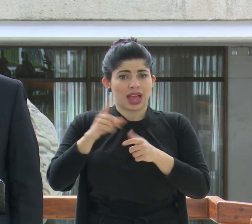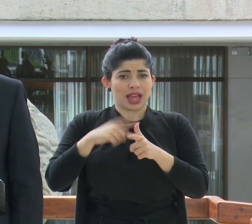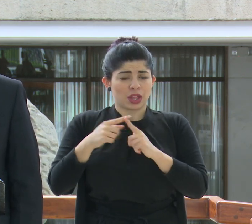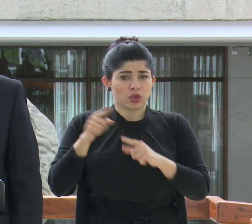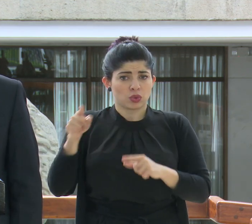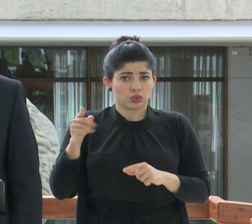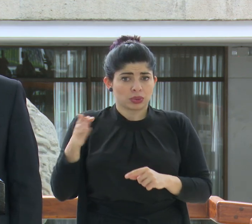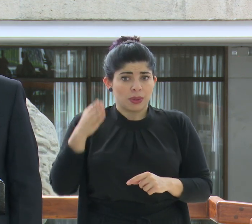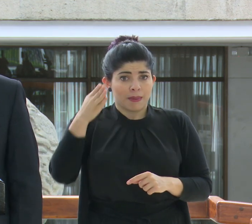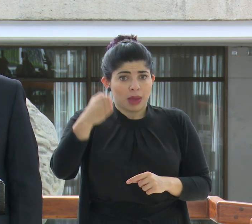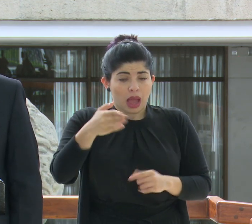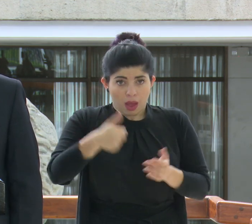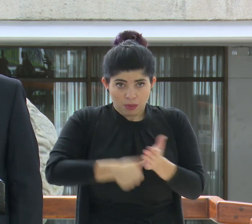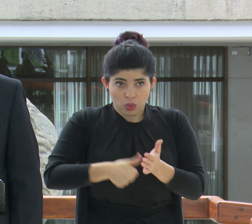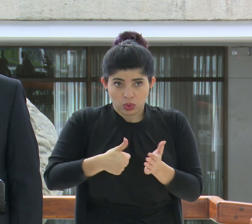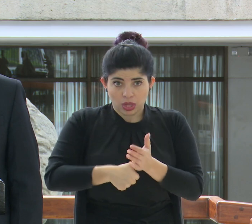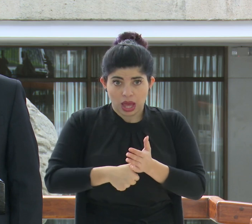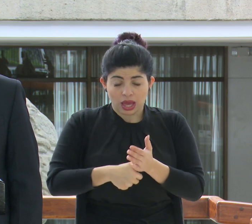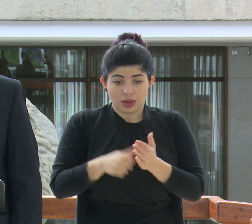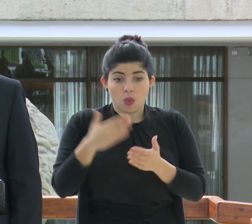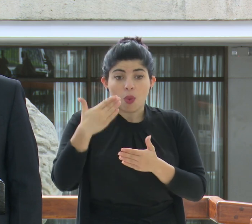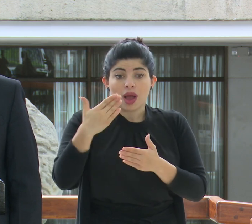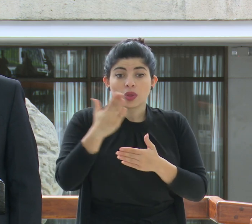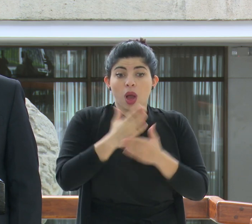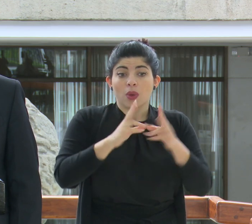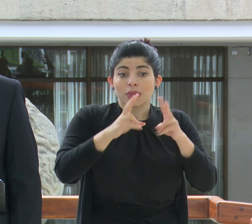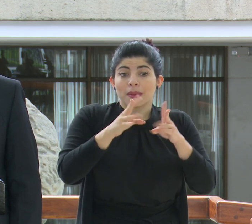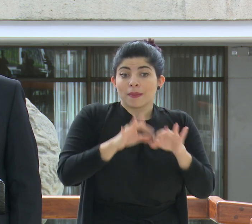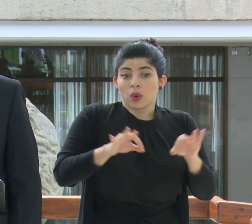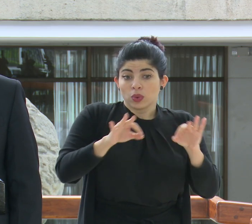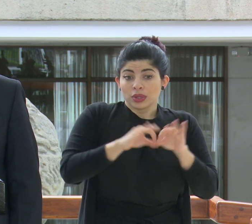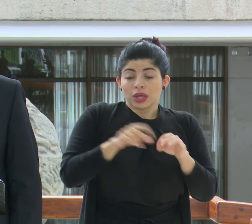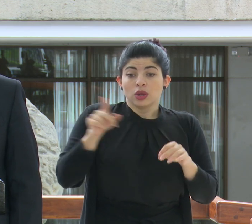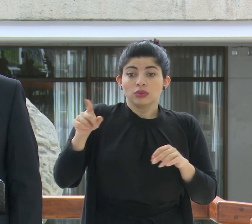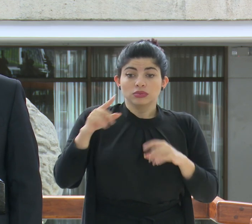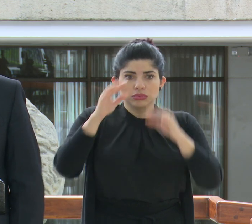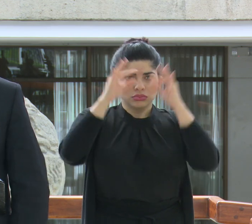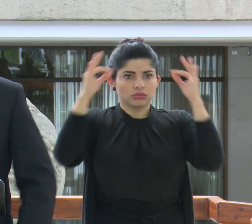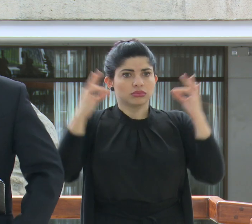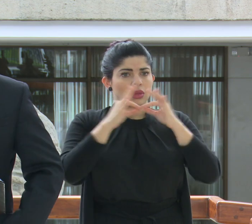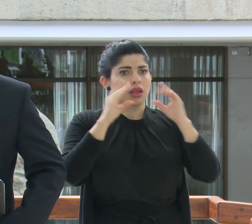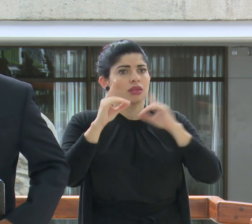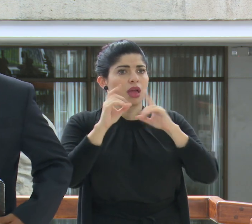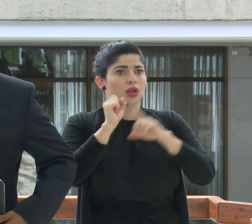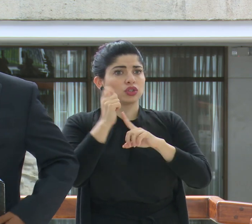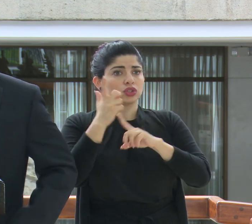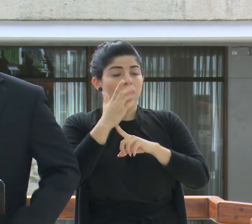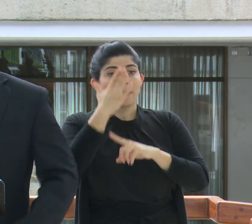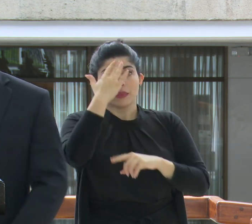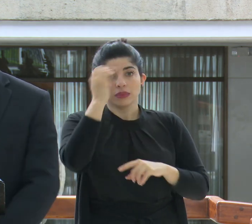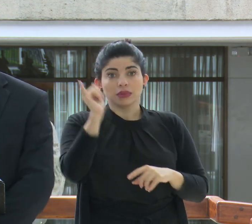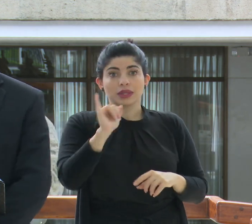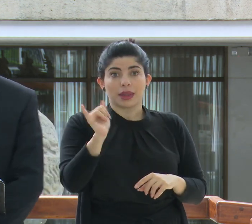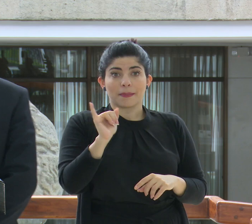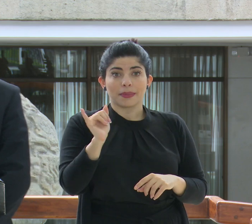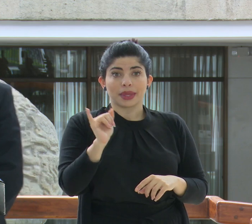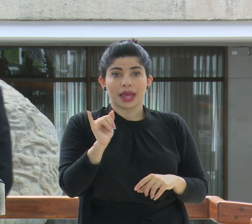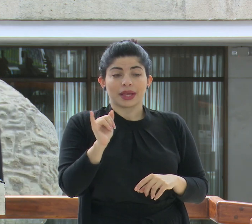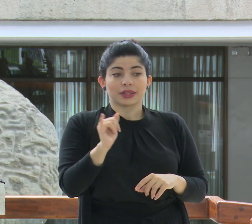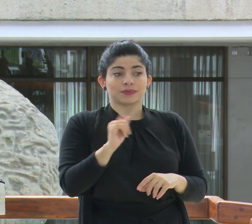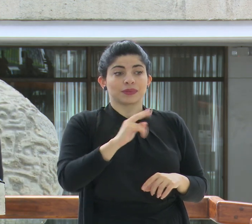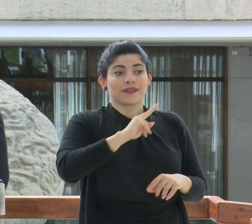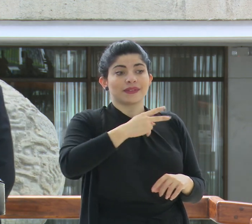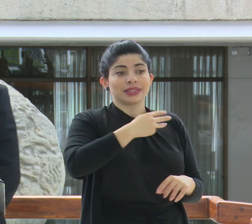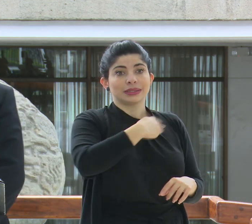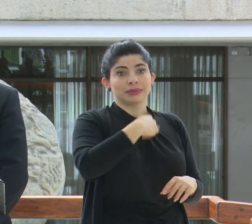presentar a votar en cuestiones importantes, si va a ser la cara del diálogo social, porque tal vez se ha delegado en el